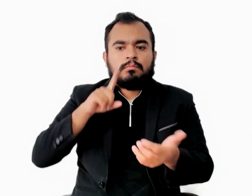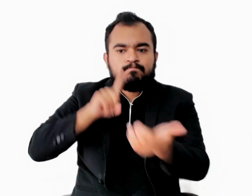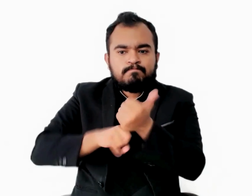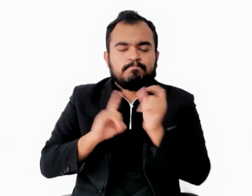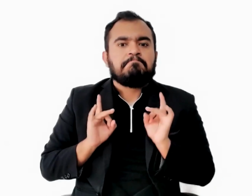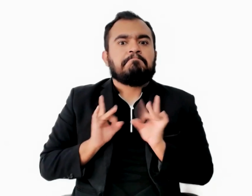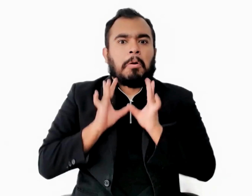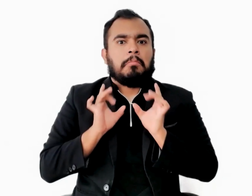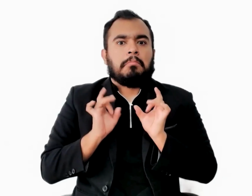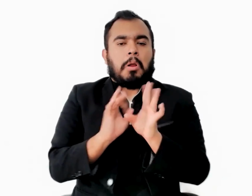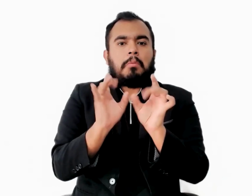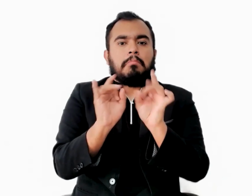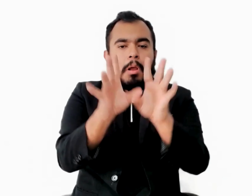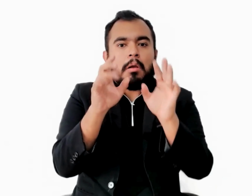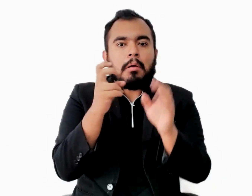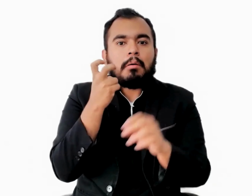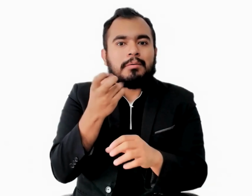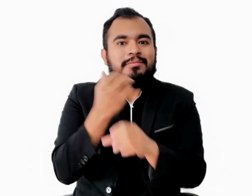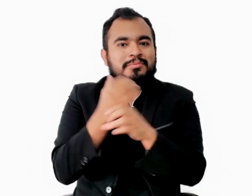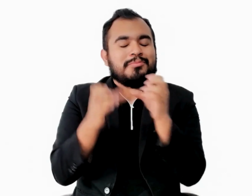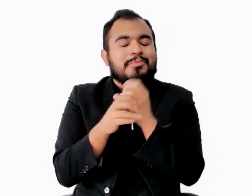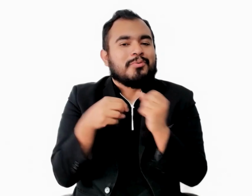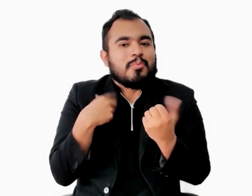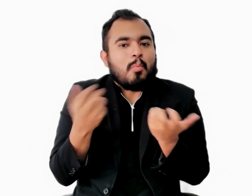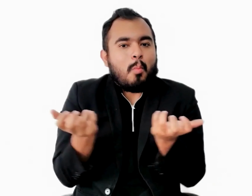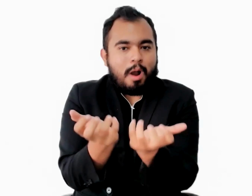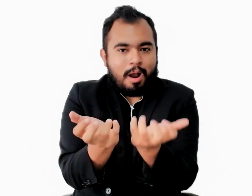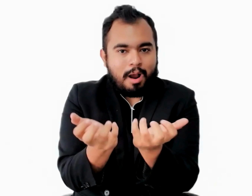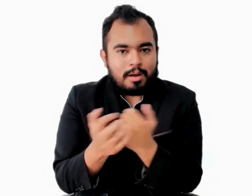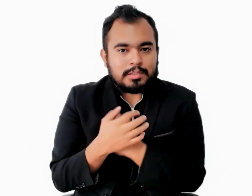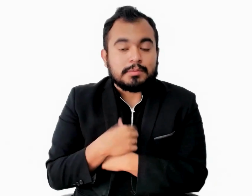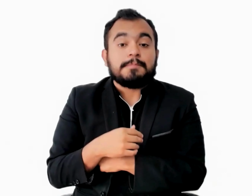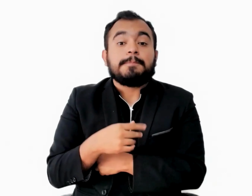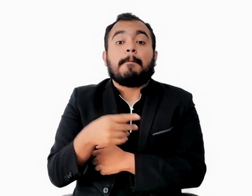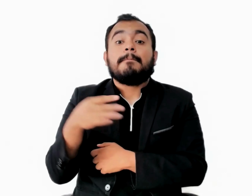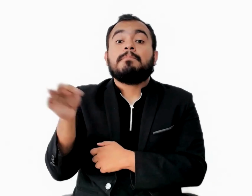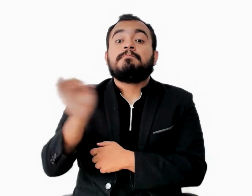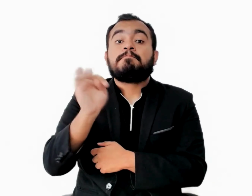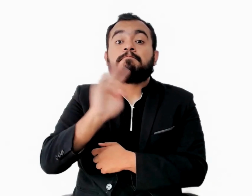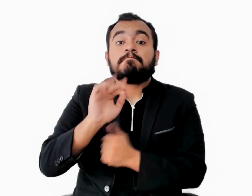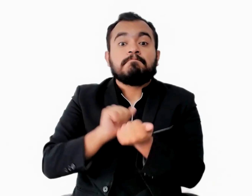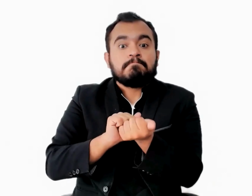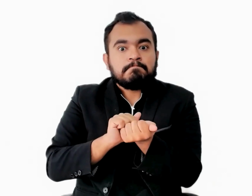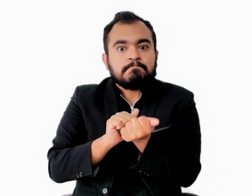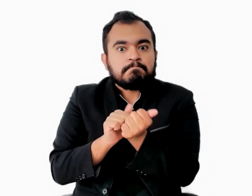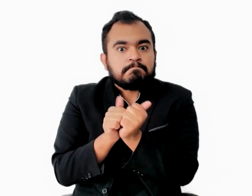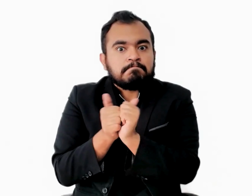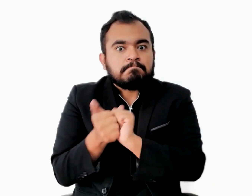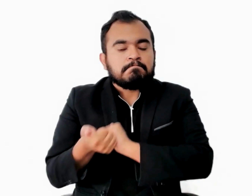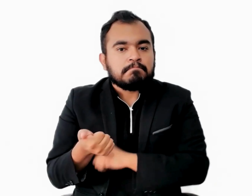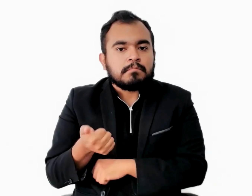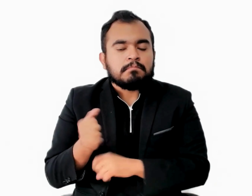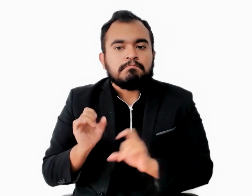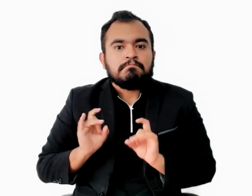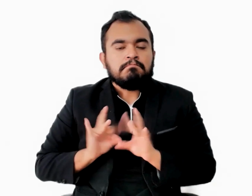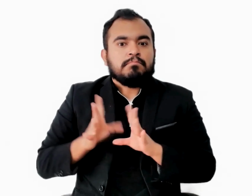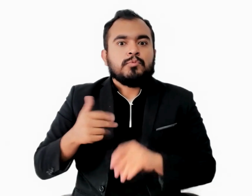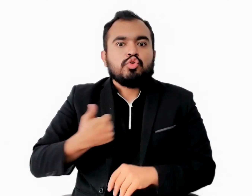primera reacción hacer este tipo de cosas. De ahí, si logramos que nos brinquemos esta parte de reacción instintiva